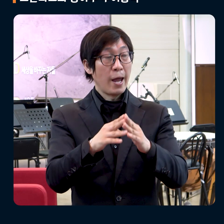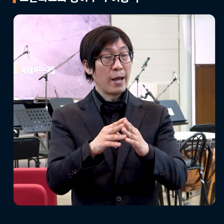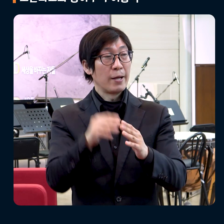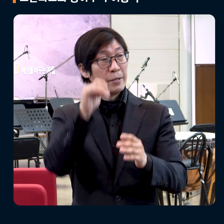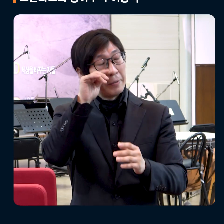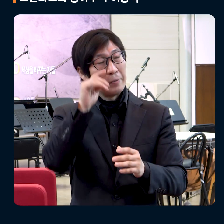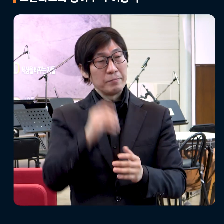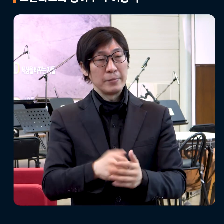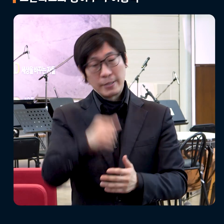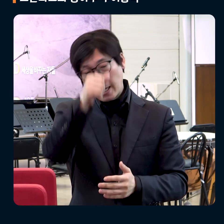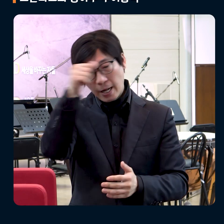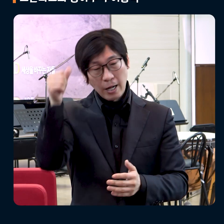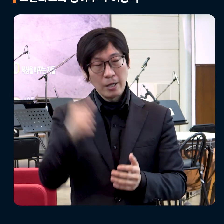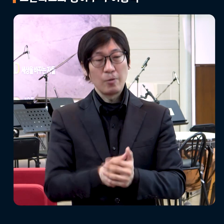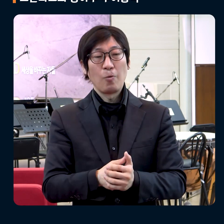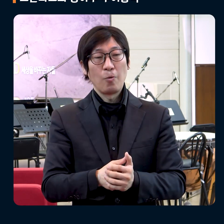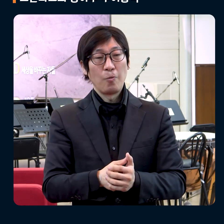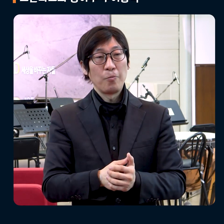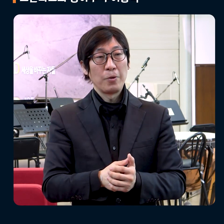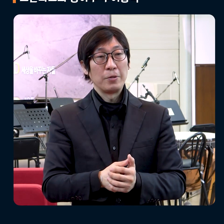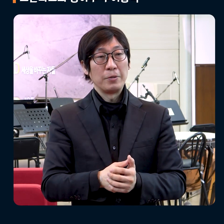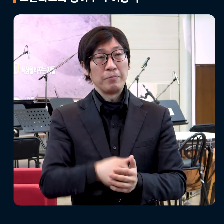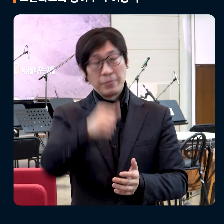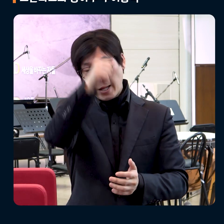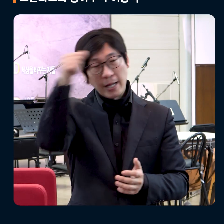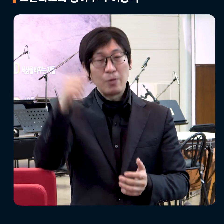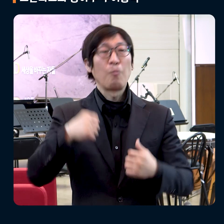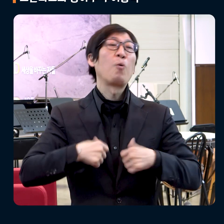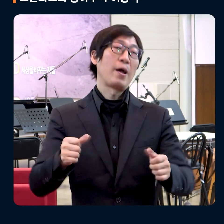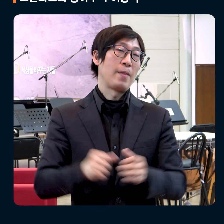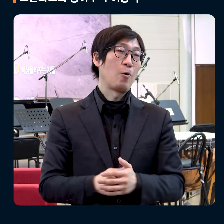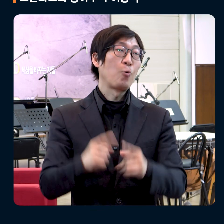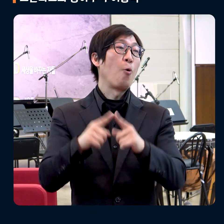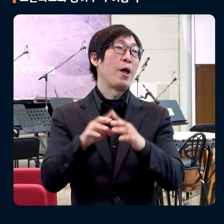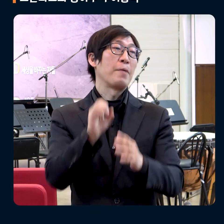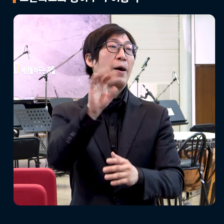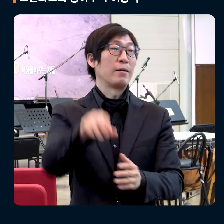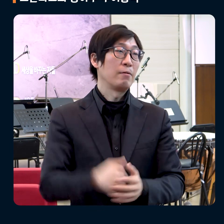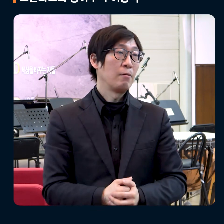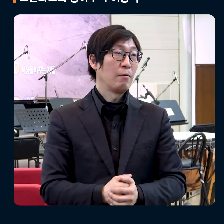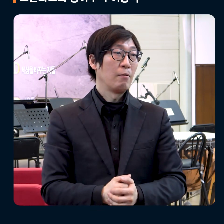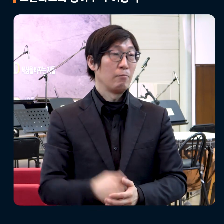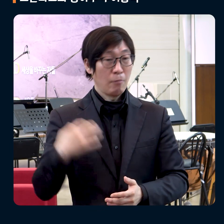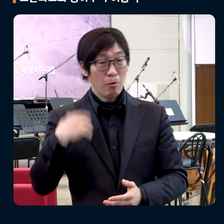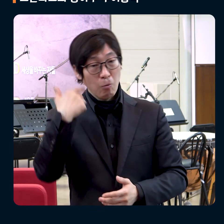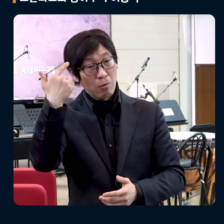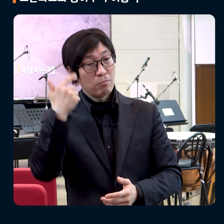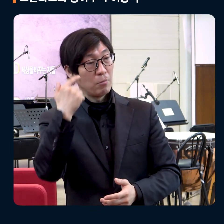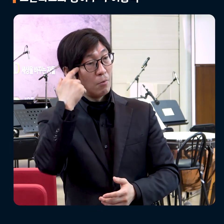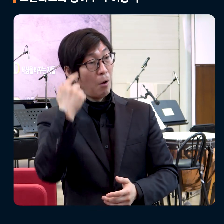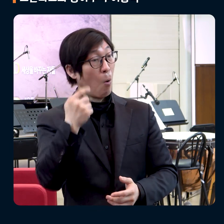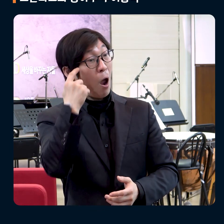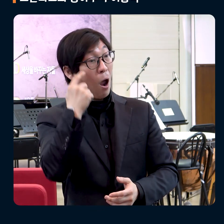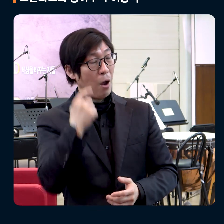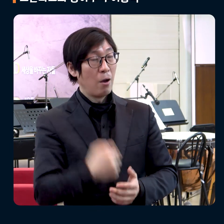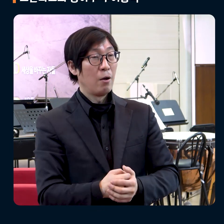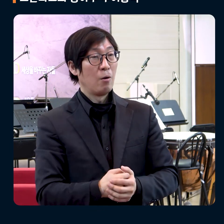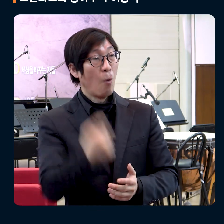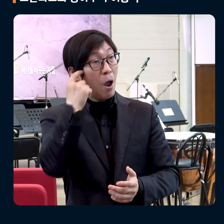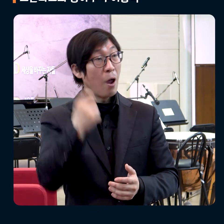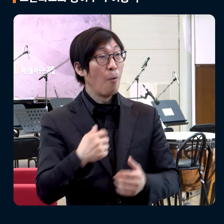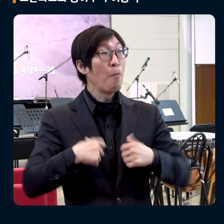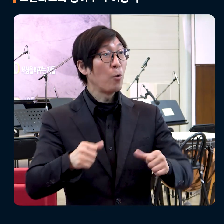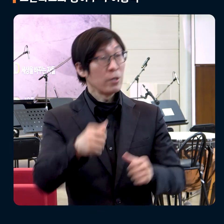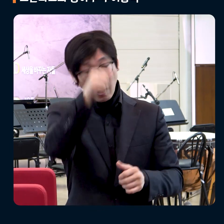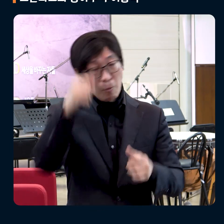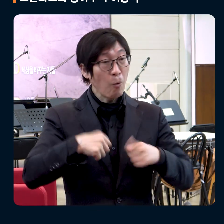그 교회 리더십한테 장로에서 얘기를 했습니다. 제가 장로직을 내려놓겠습니다. 담임 목사님도 장로님들도